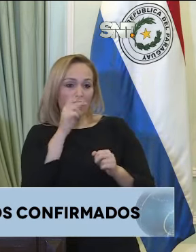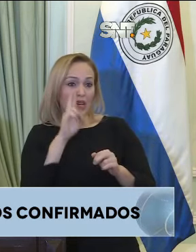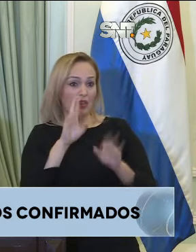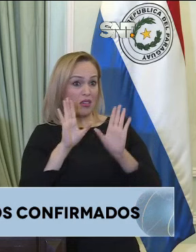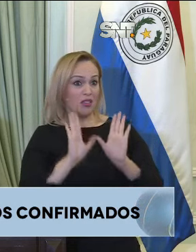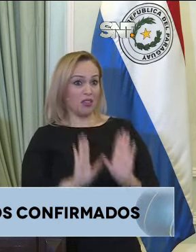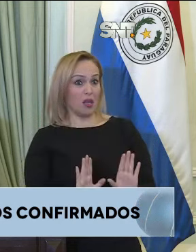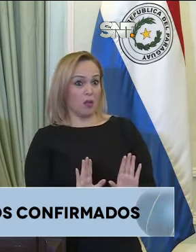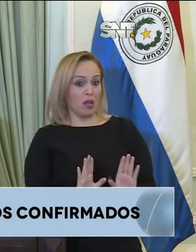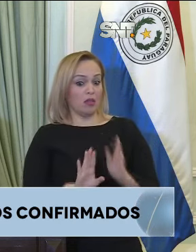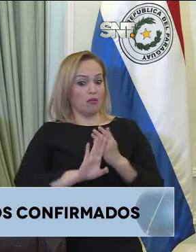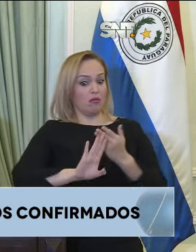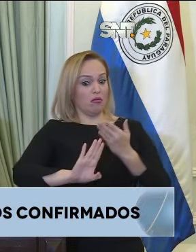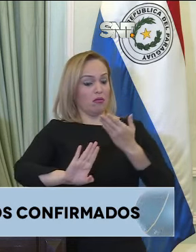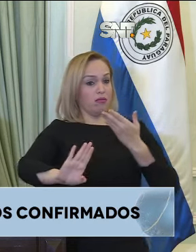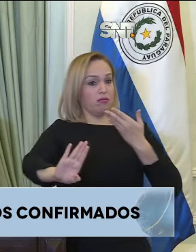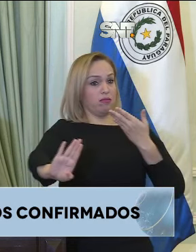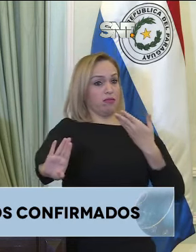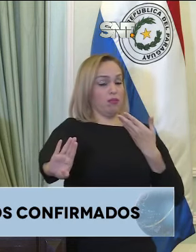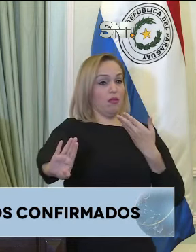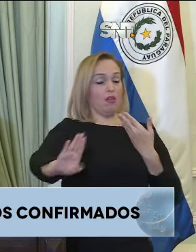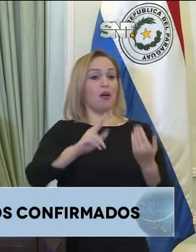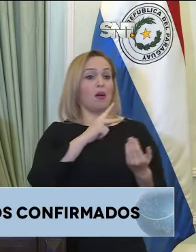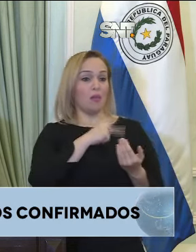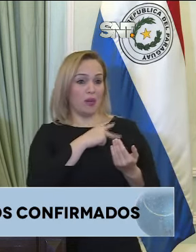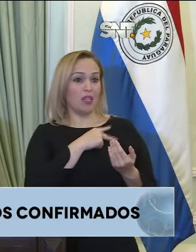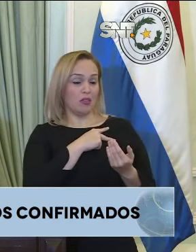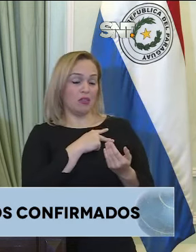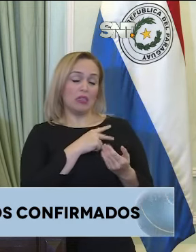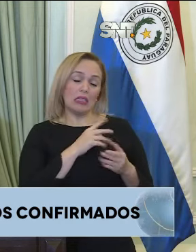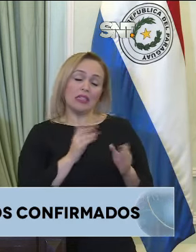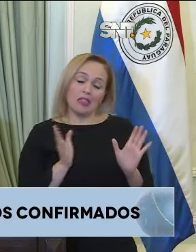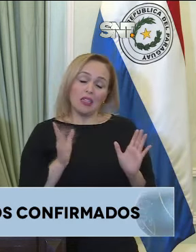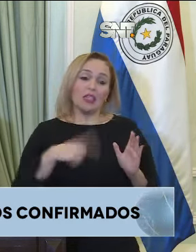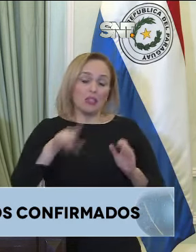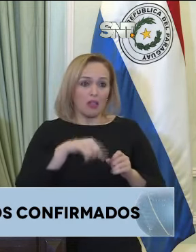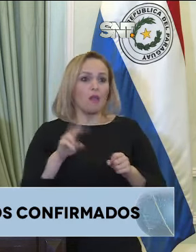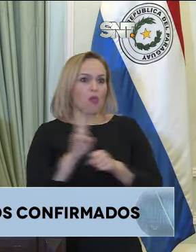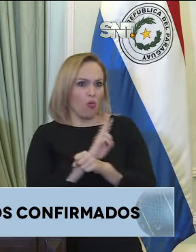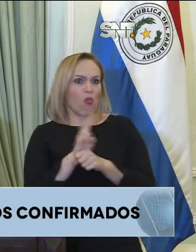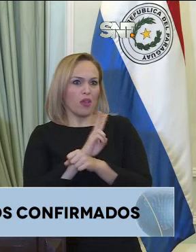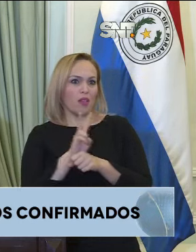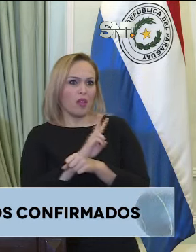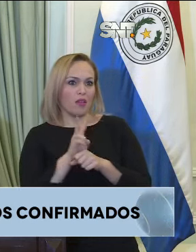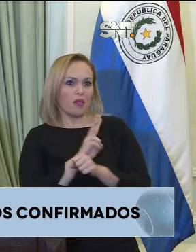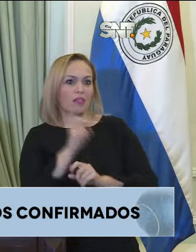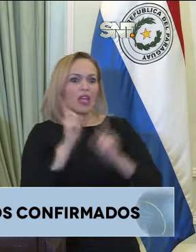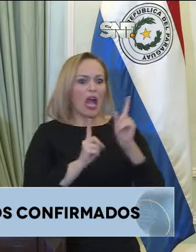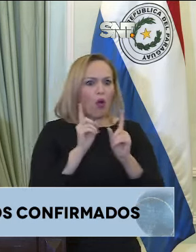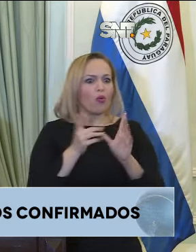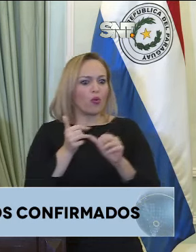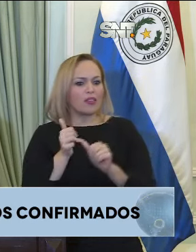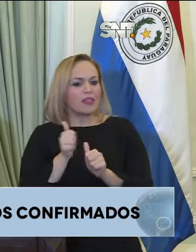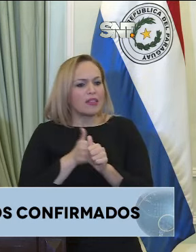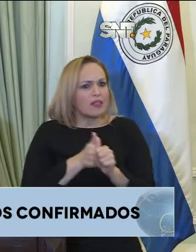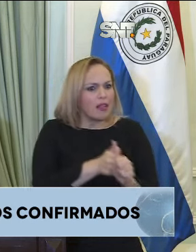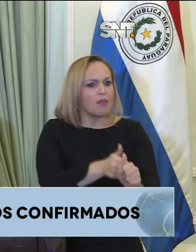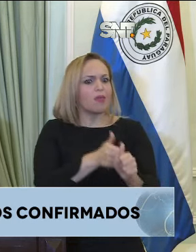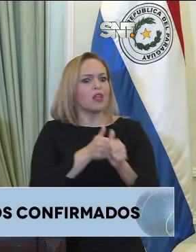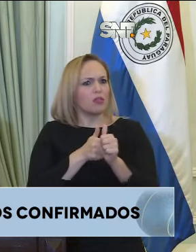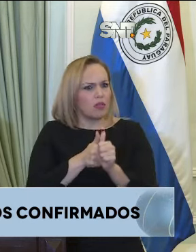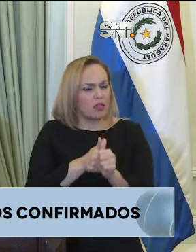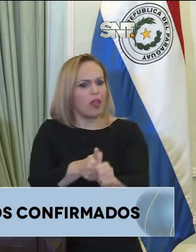reposo y el aislamiento pertinente. Entonces estamos en eso. Naturalmente sí, ahí siempre uno hace un seguimiento de esto